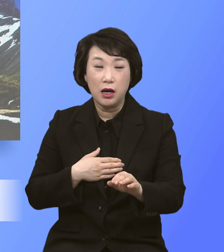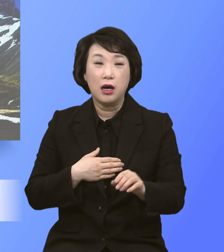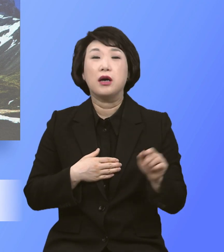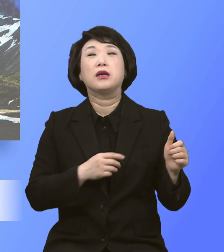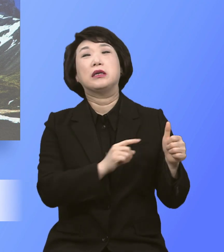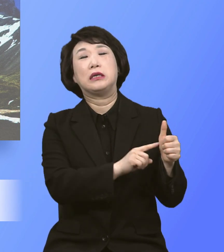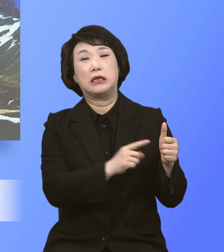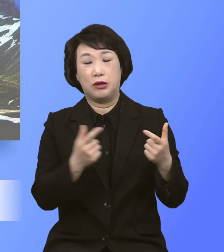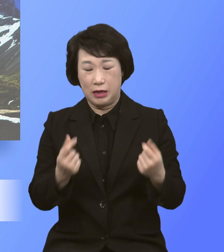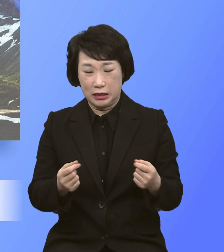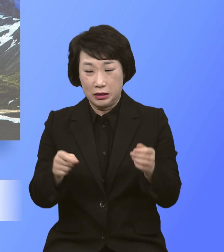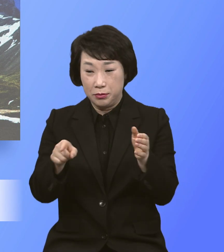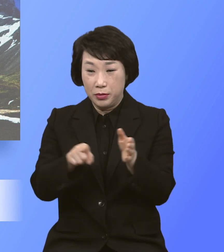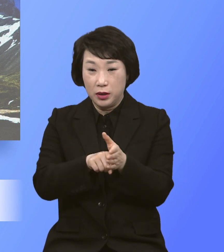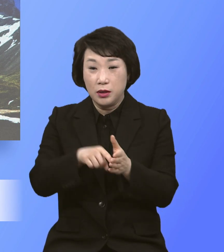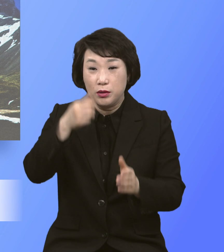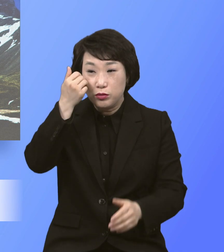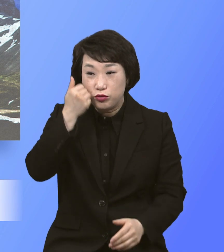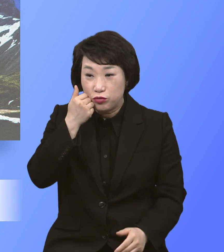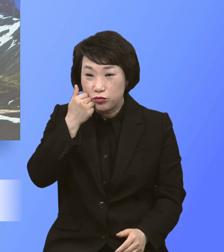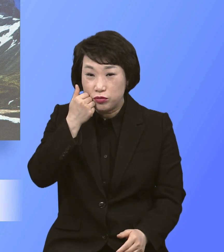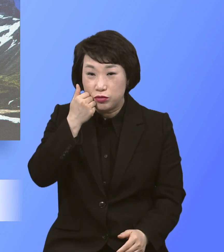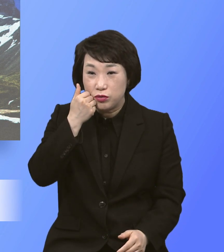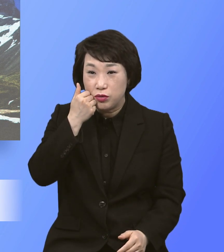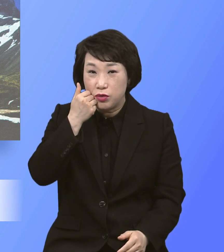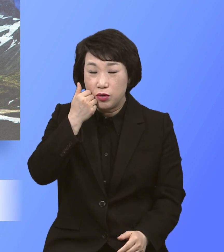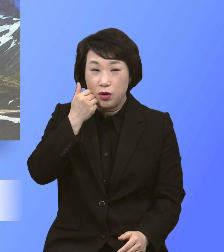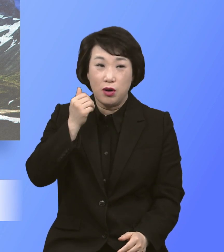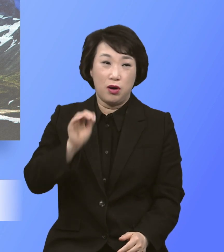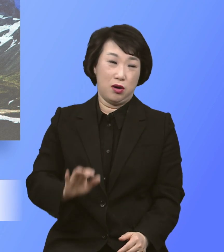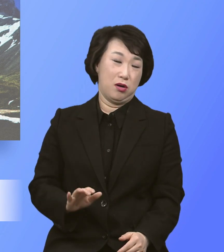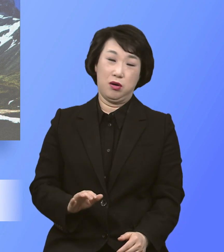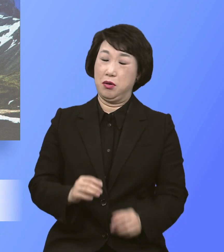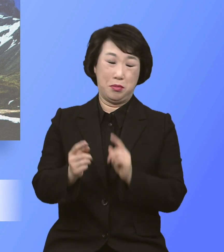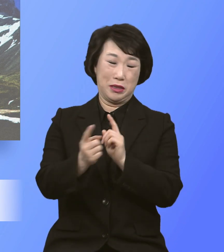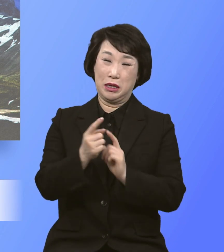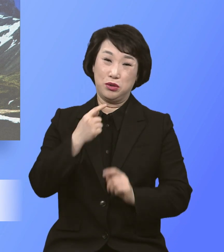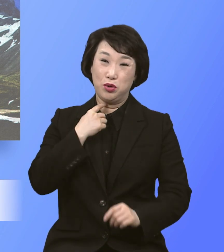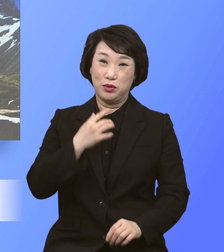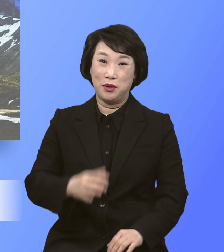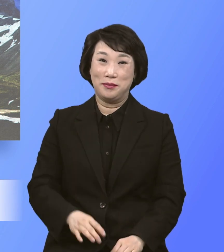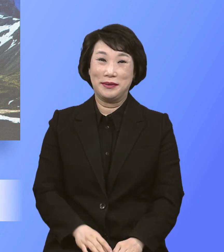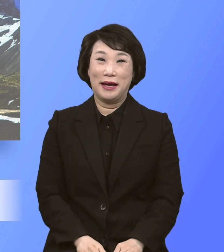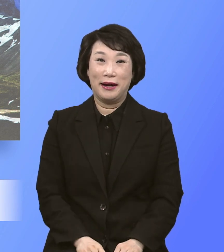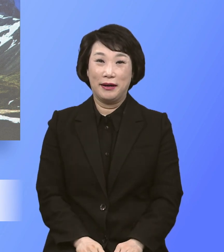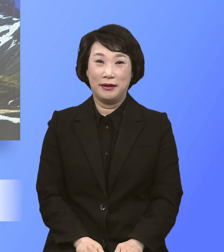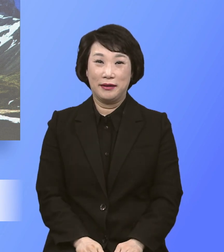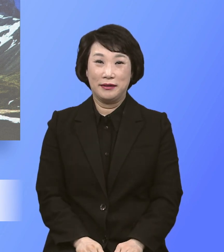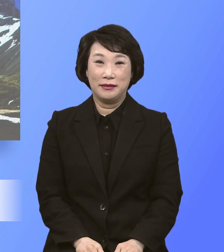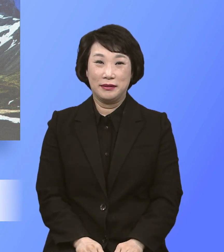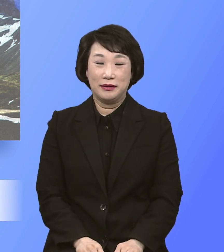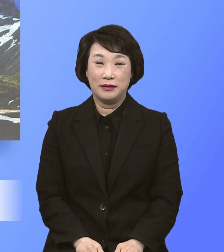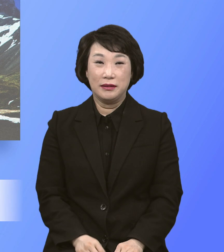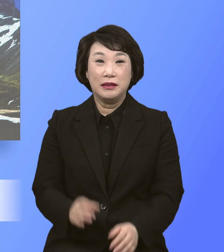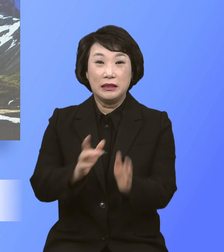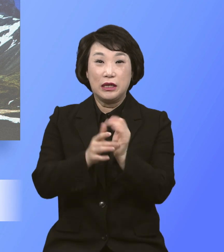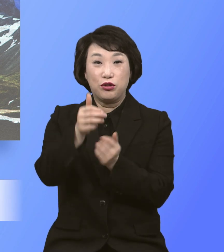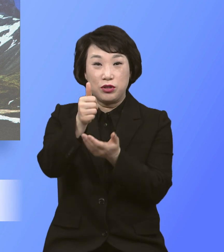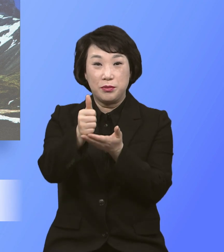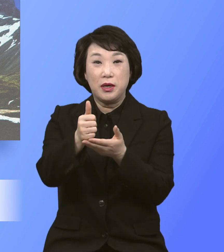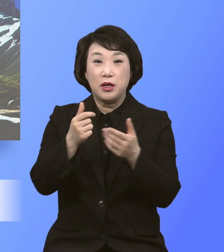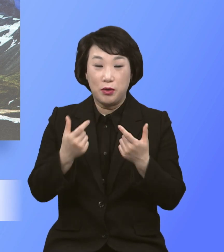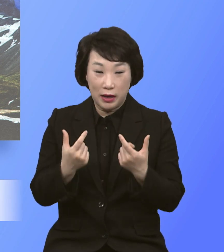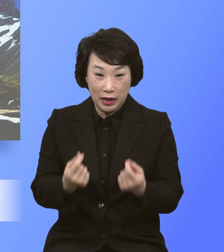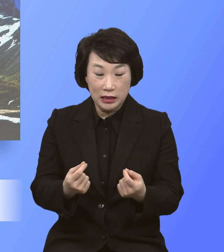아무에게서도 이만한 믿음을 만나보지 못하였노라. 예수를